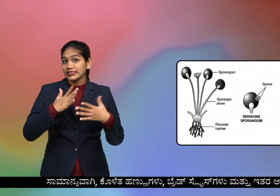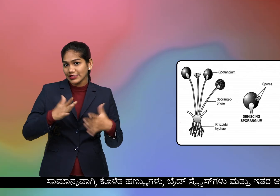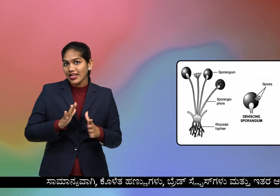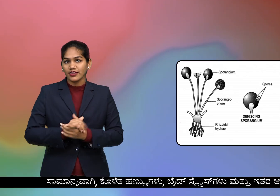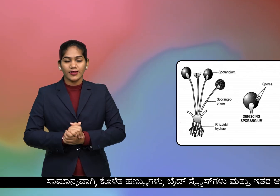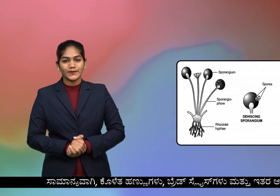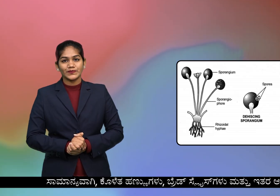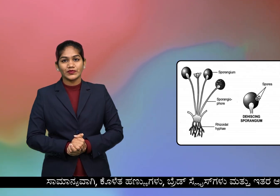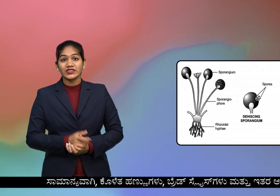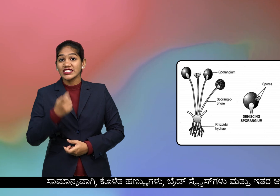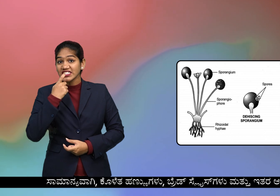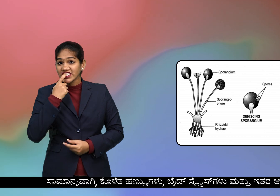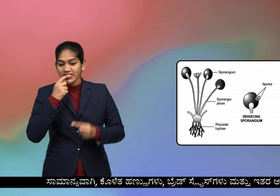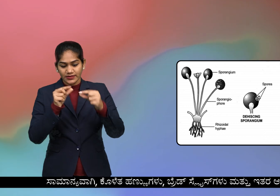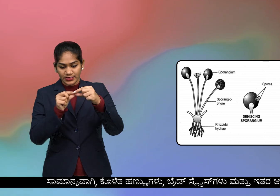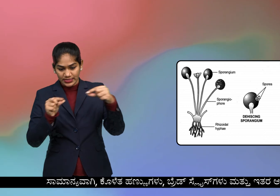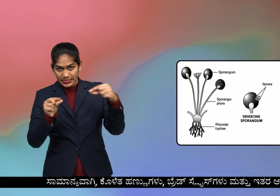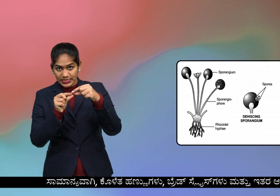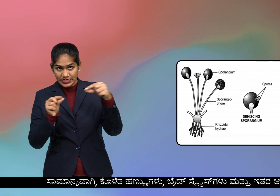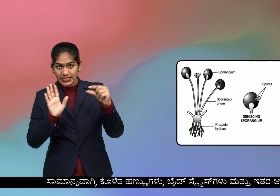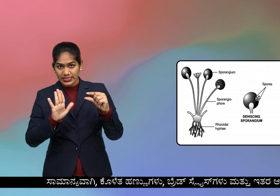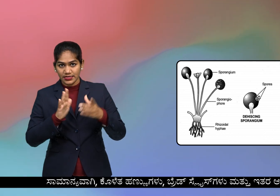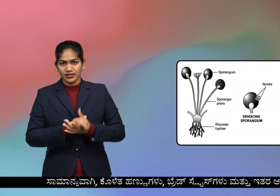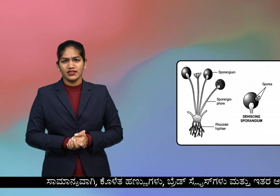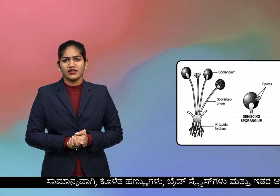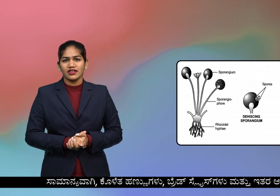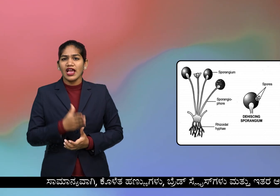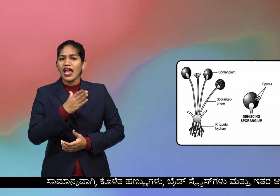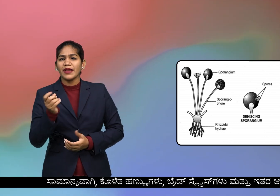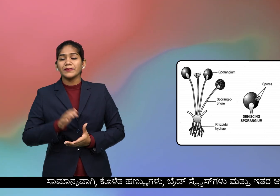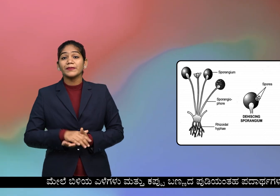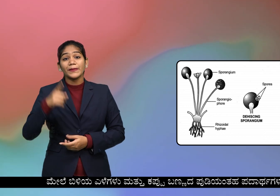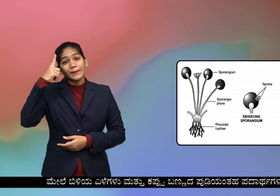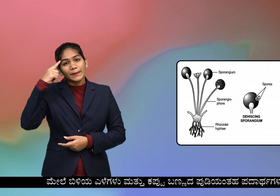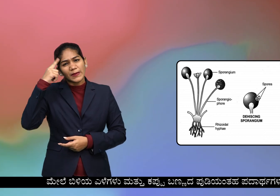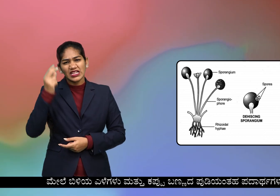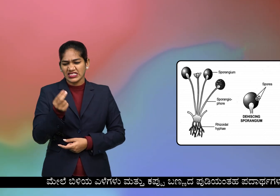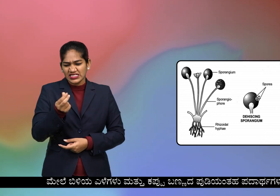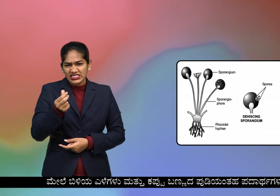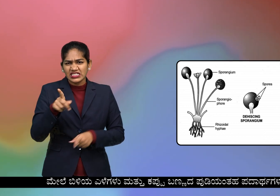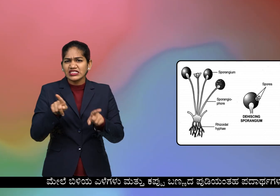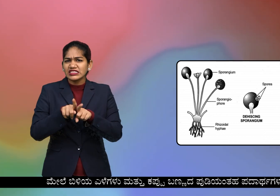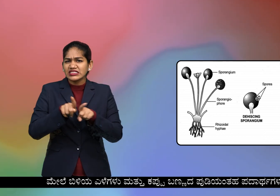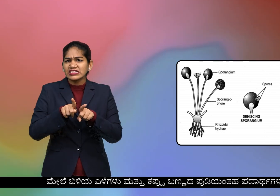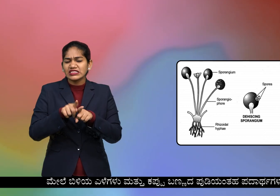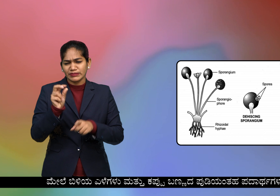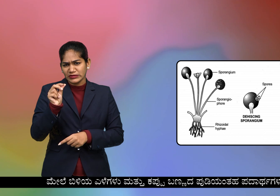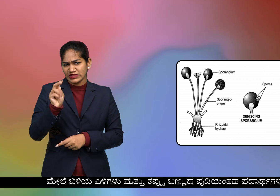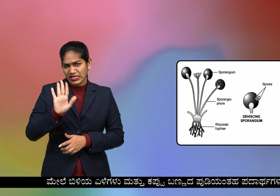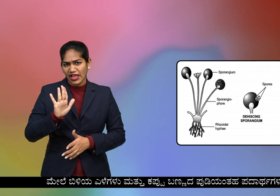ಸಾಮಾನ್ಯವಾಗಿ ಕೊಳೆತ ಹಣ್ಣುಗಳು, ಬ್ರೆಡ್, ಸ್ಲೈಸ್ಗಳು ಮತ್ತು ಇತರ ಆಹಾರ ಪದಾರ್ಥಗಳ ಮೇಲೆ ಬಿಳಿಯ ಎಳೆಗಳು ಮತ್ತು ಕಪ್ಪು ಬಣ್ಣದ ಪುಡಿಯಂತಹ